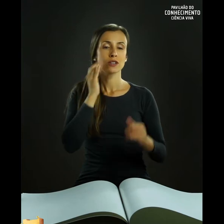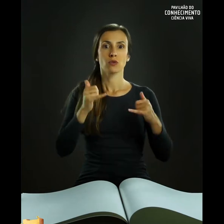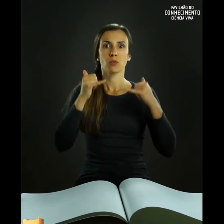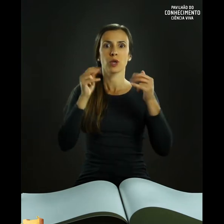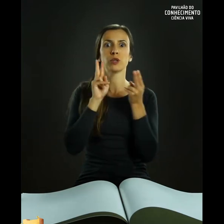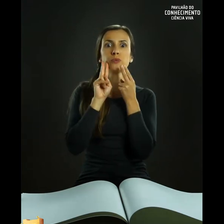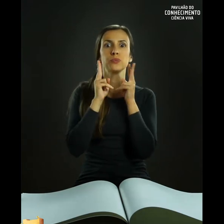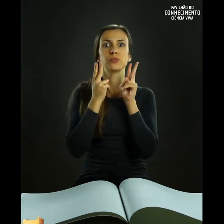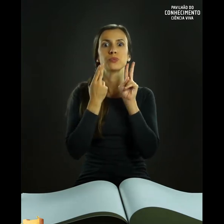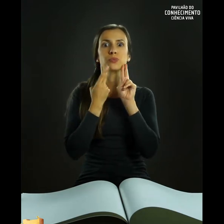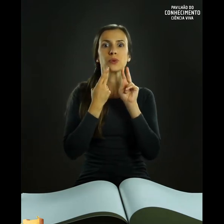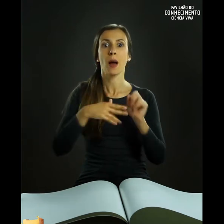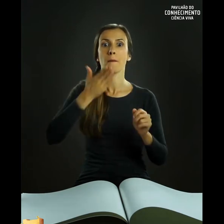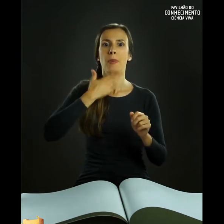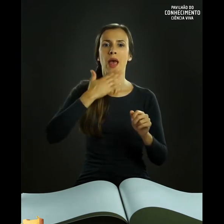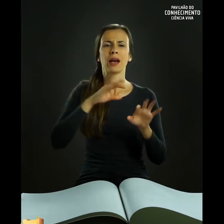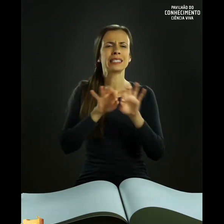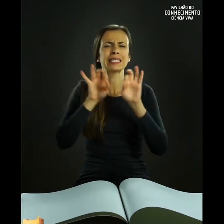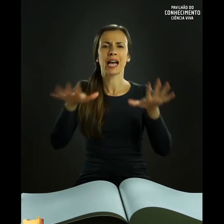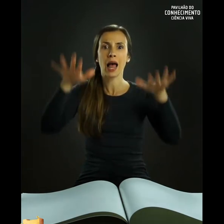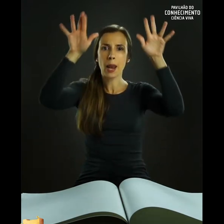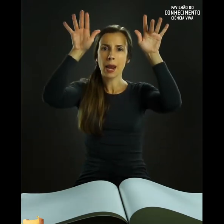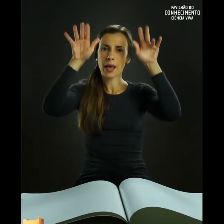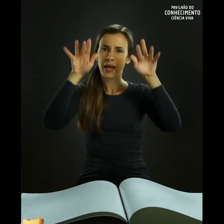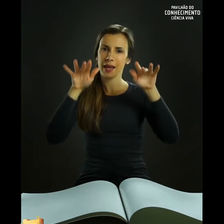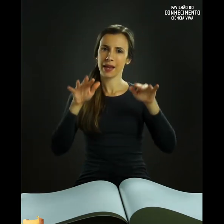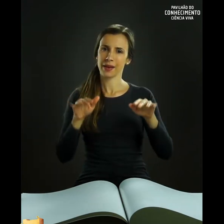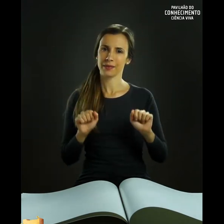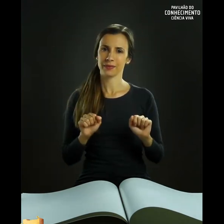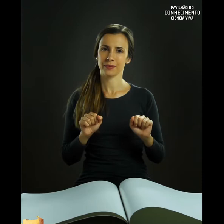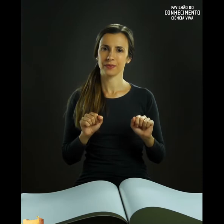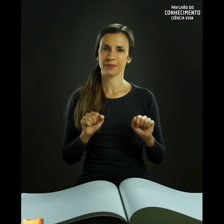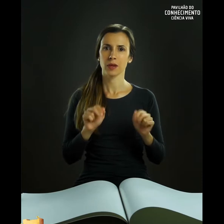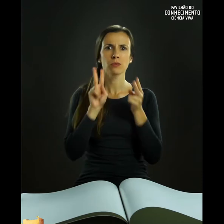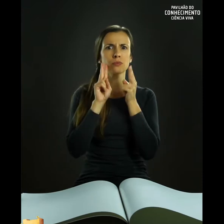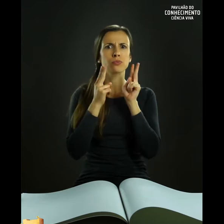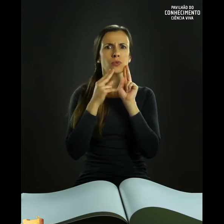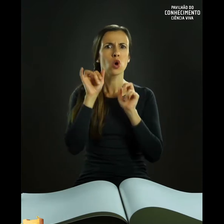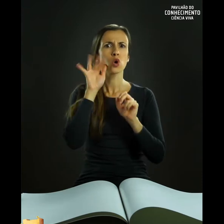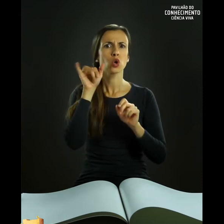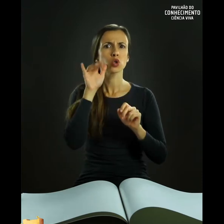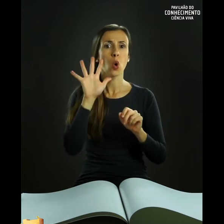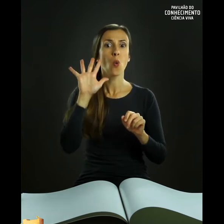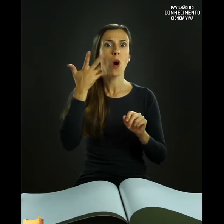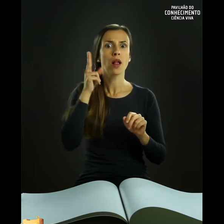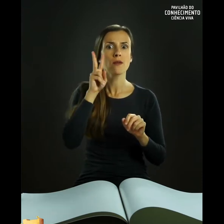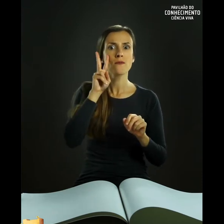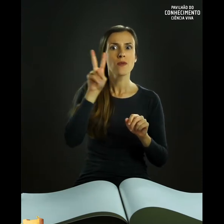de que cor se havia de pôr, e deixou-a escapar. Quando a madrasta soube que a menina tinha fugido, a sua fúria foi violeta.